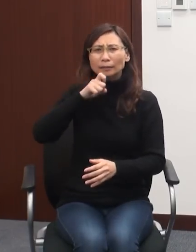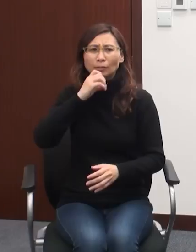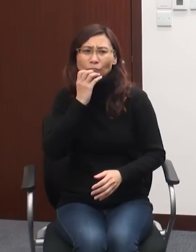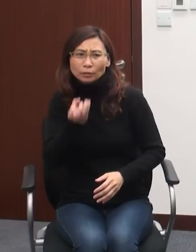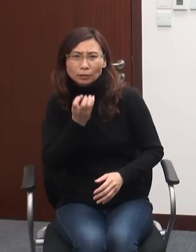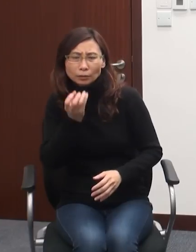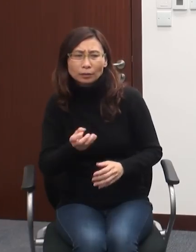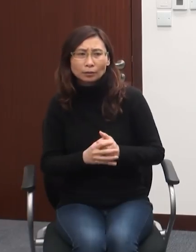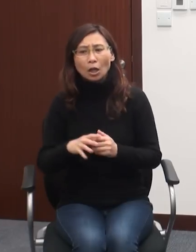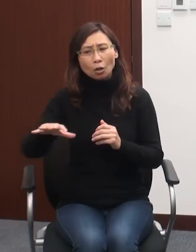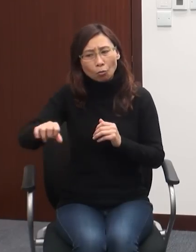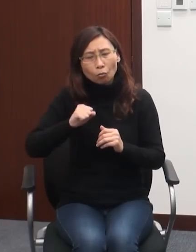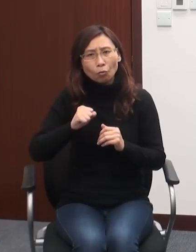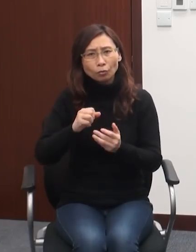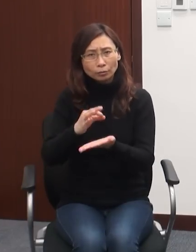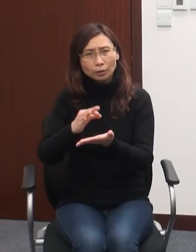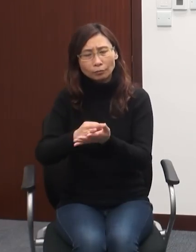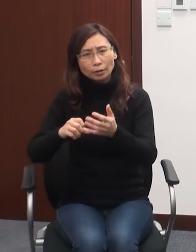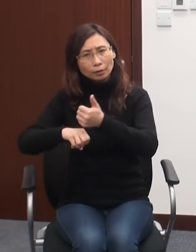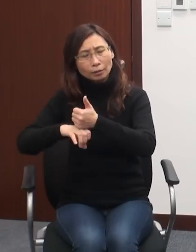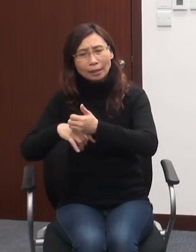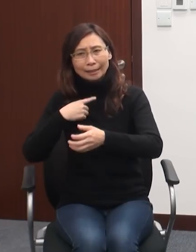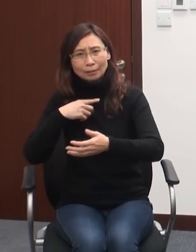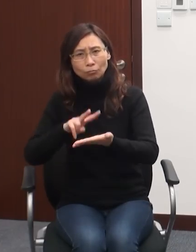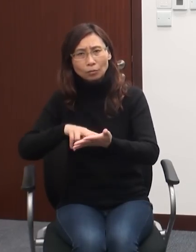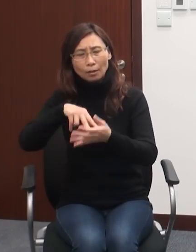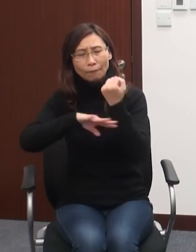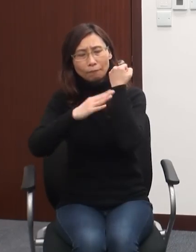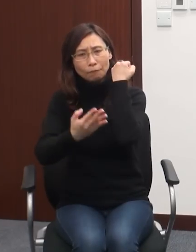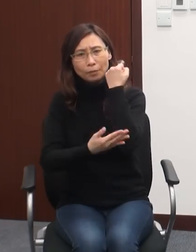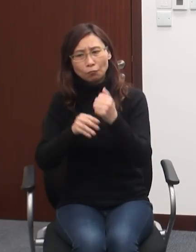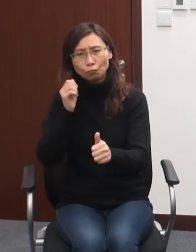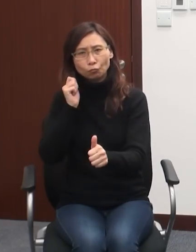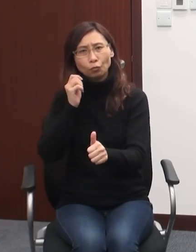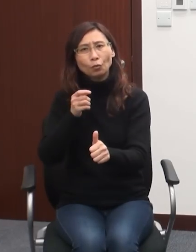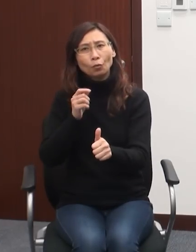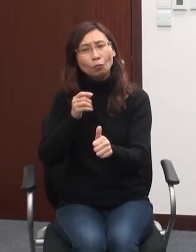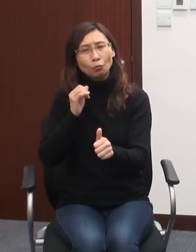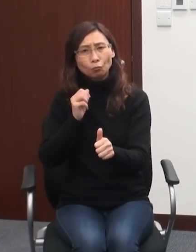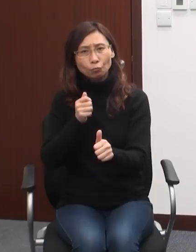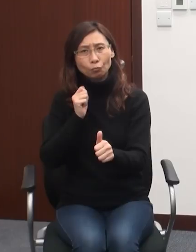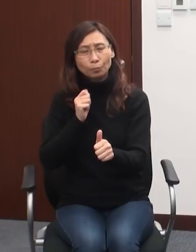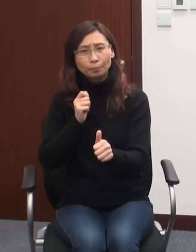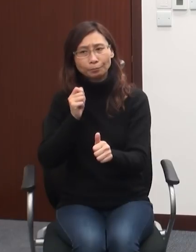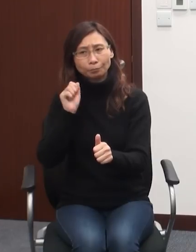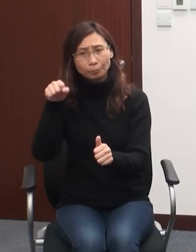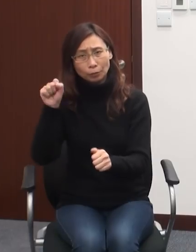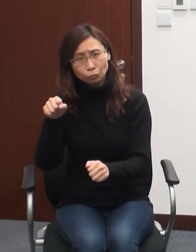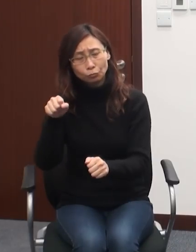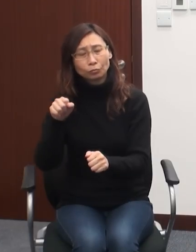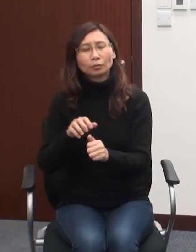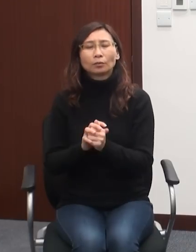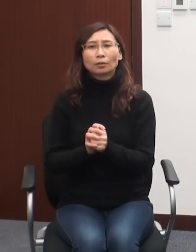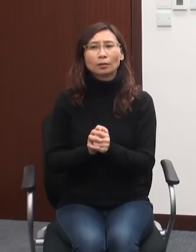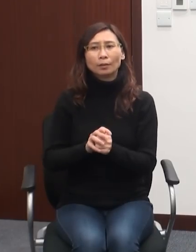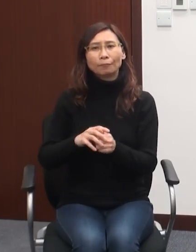曾經攞過個土地基金錢出嚟嘅，咁就要立法會批准嘅。咁而家攞出嚟之後，使唔使立法會批准咧？咁我諗呢個爭論好